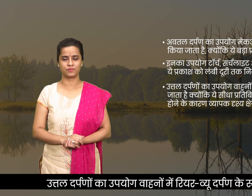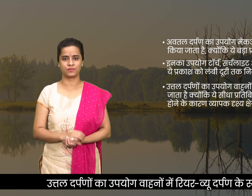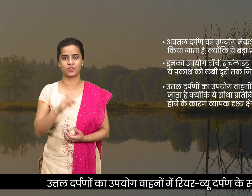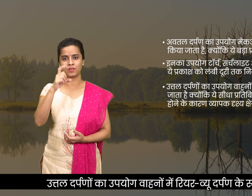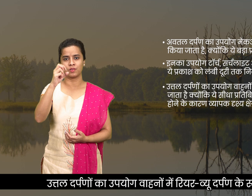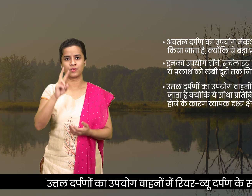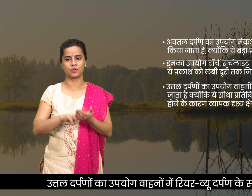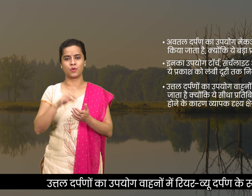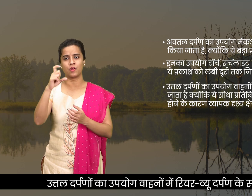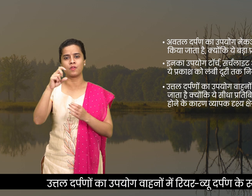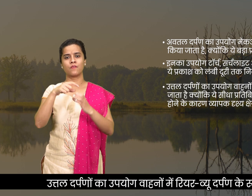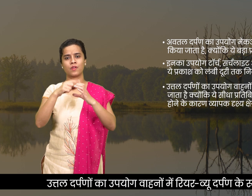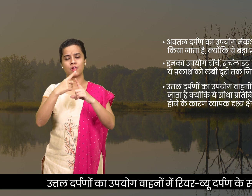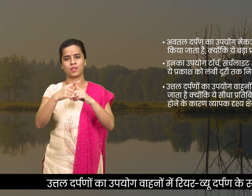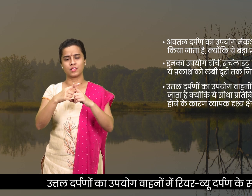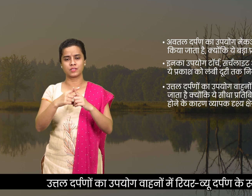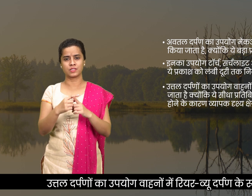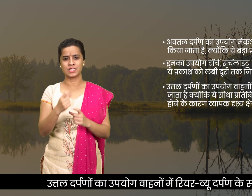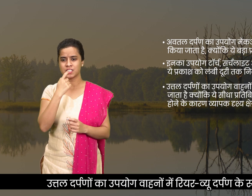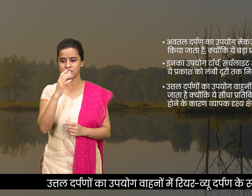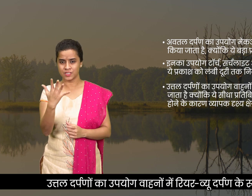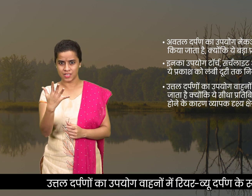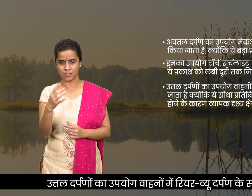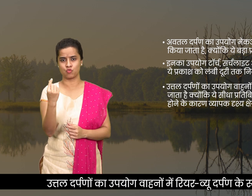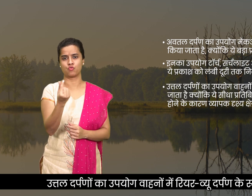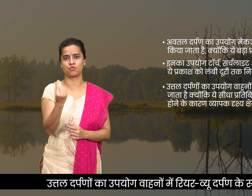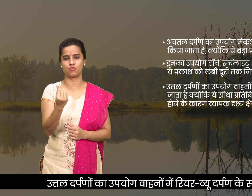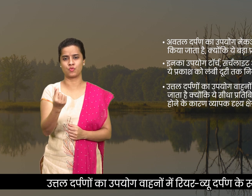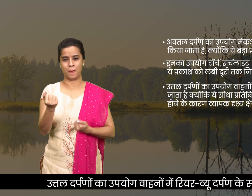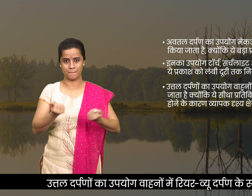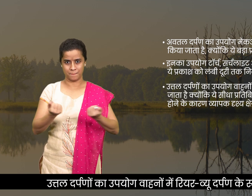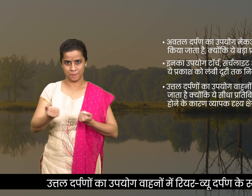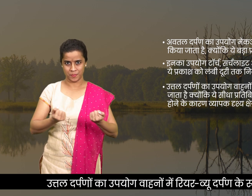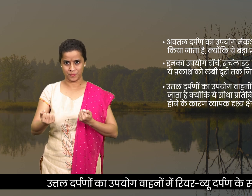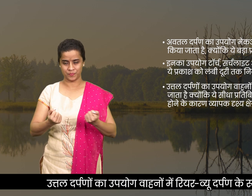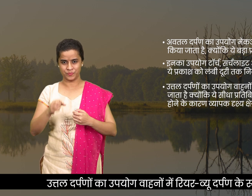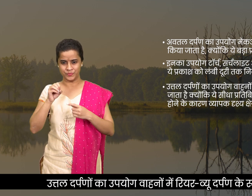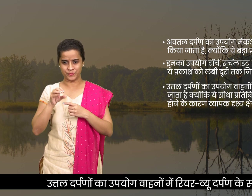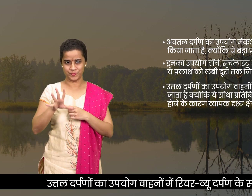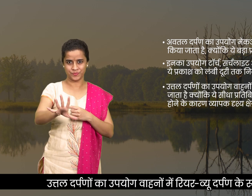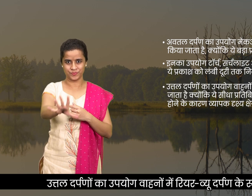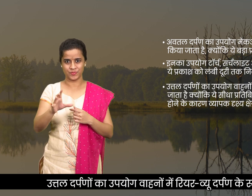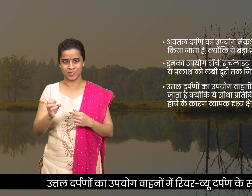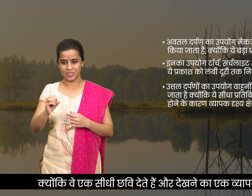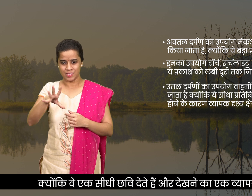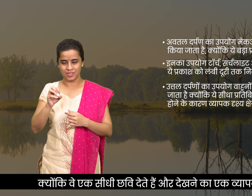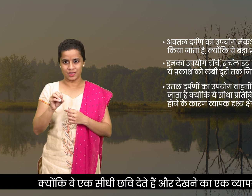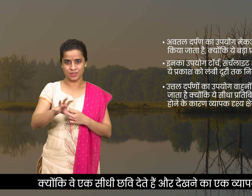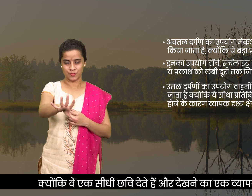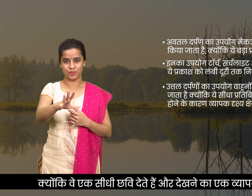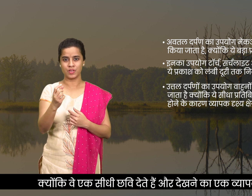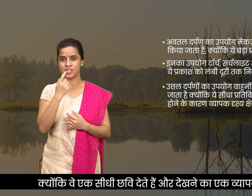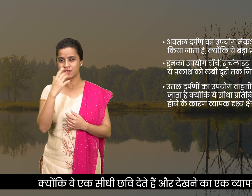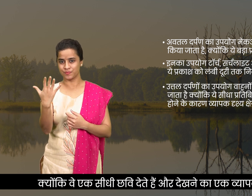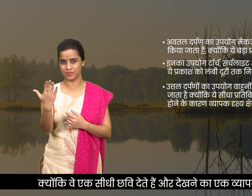उत्तल दर्पणों का उपयोग वाहनों में रियल व्यू दर्पण के रूप में किया जाता है,